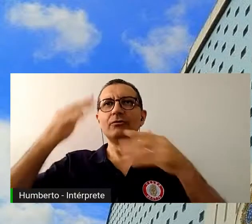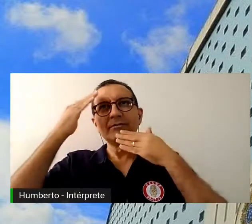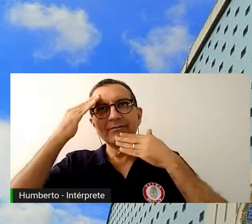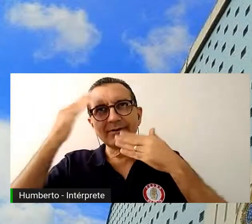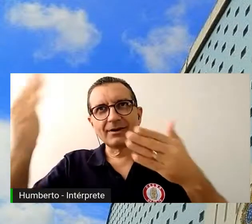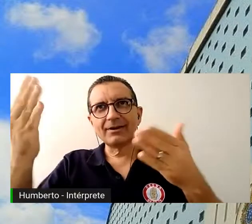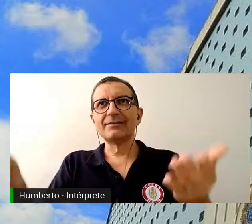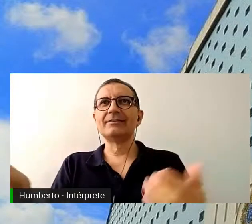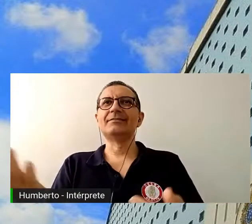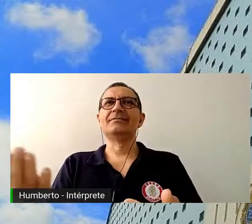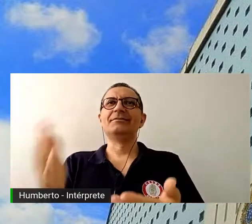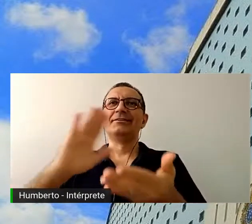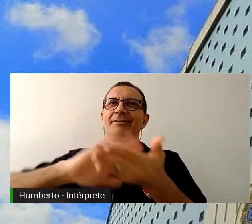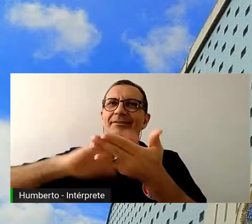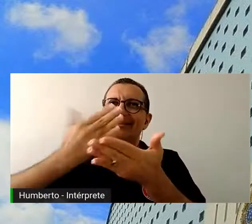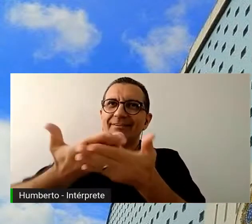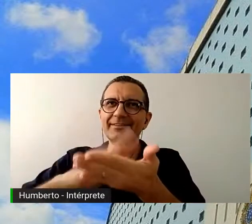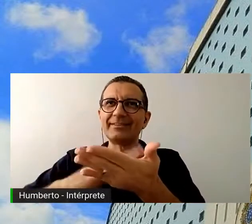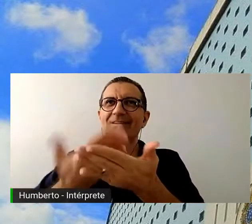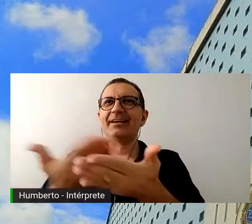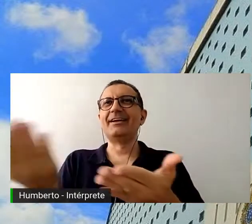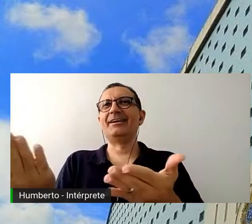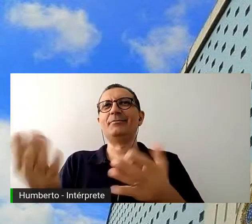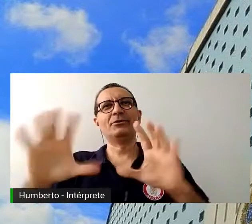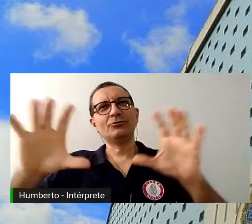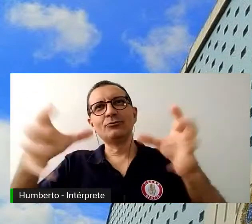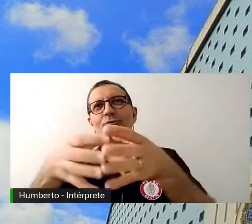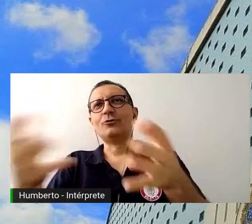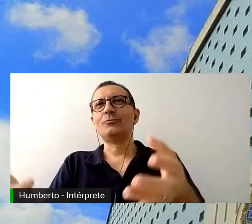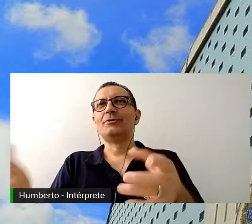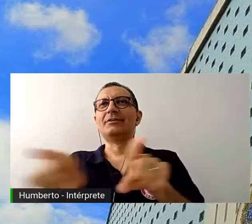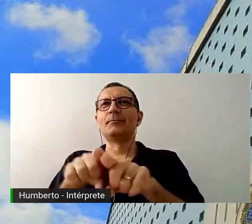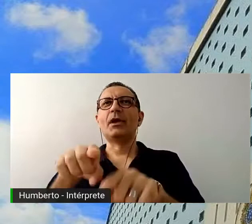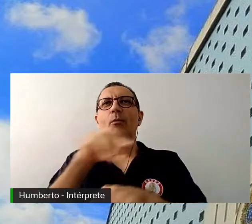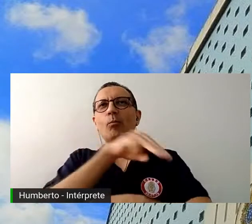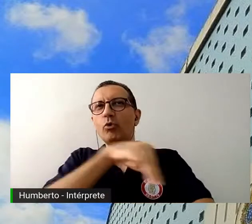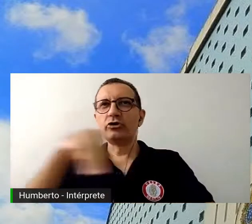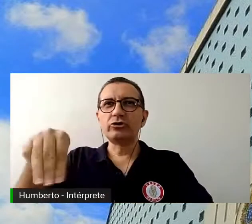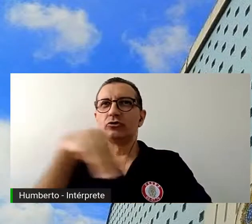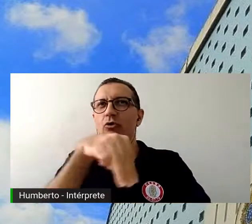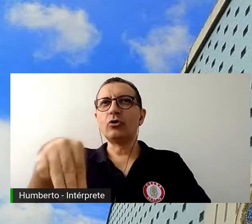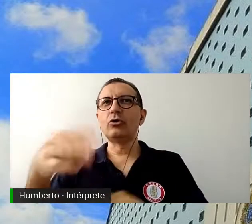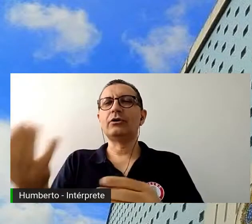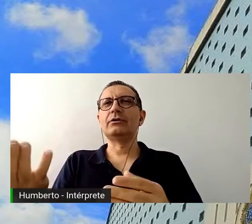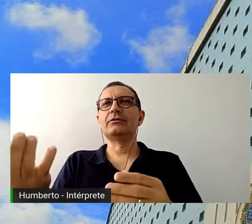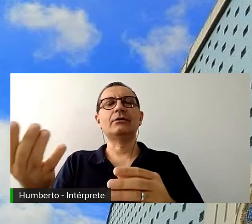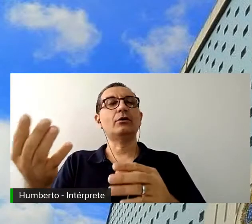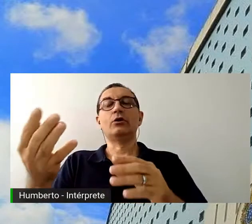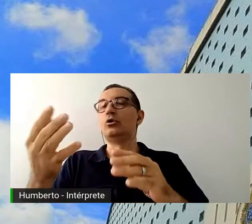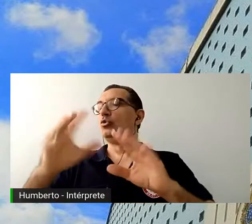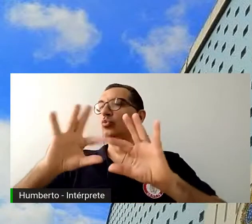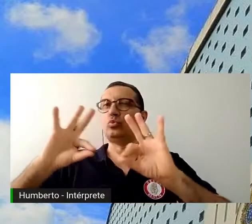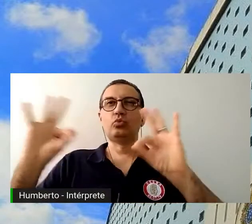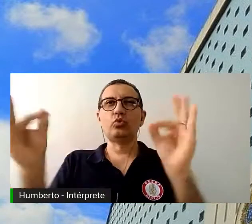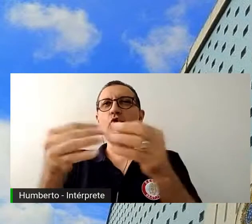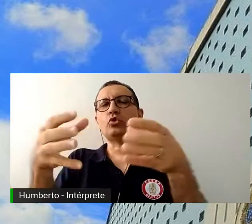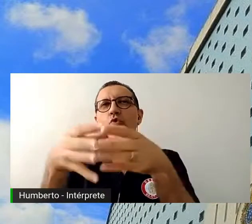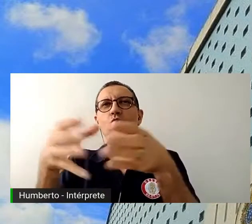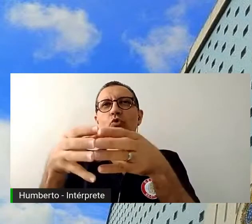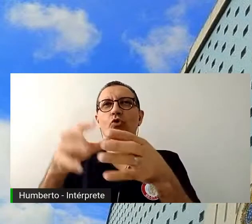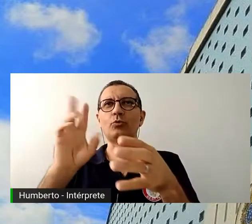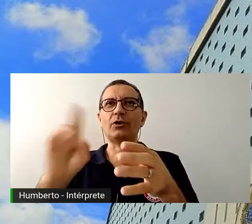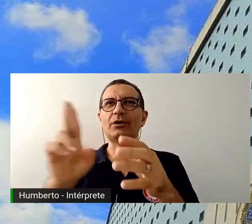também, intérprete, aos monitores, toda a equipe que está envolvida nesse processo dessas aulas, desse